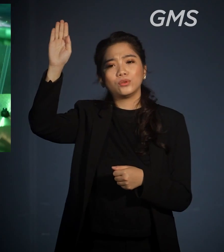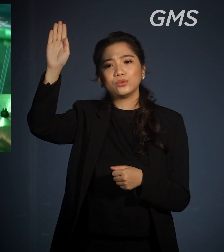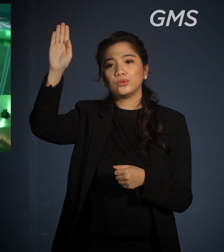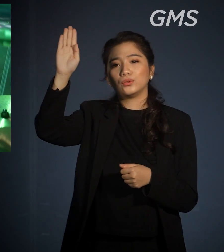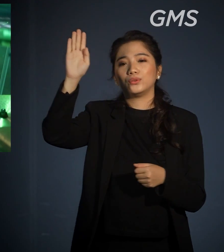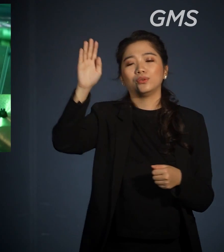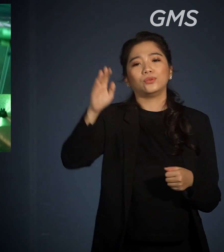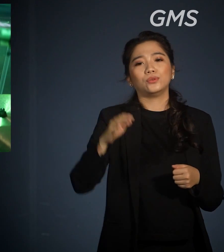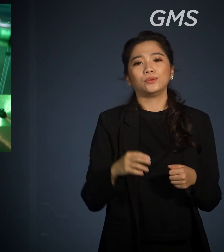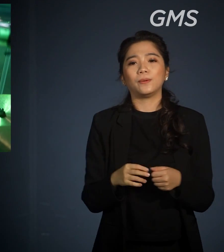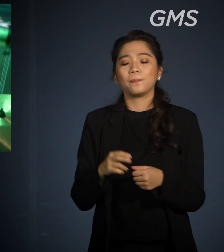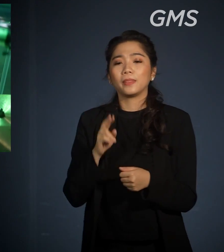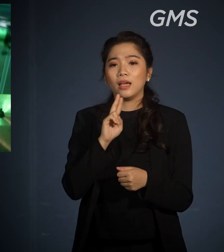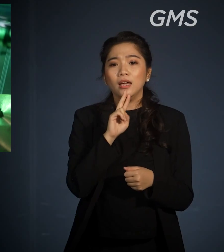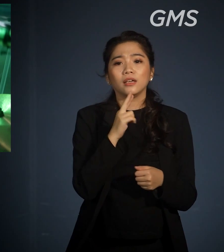urapan-Mu.